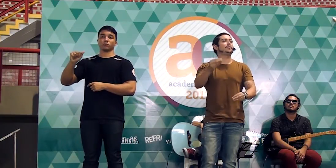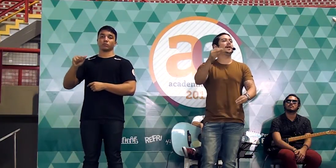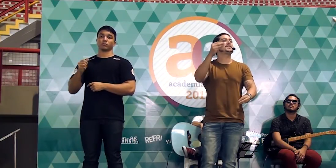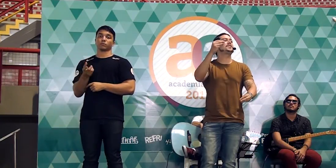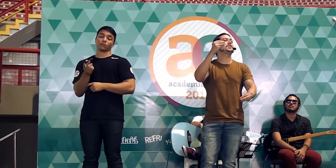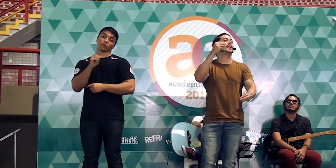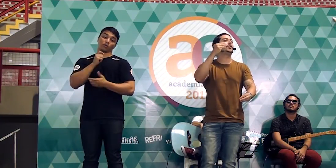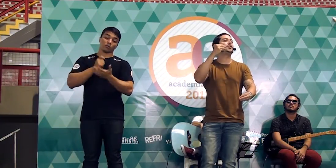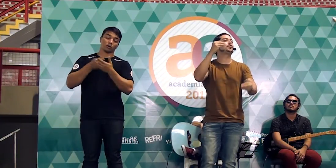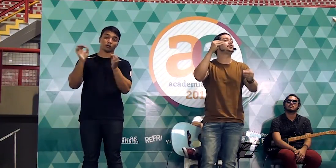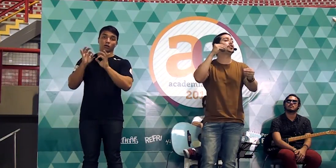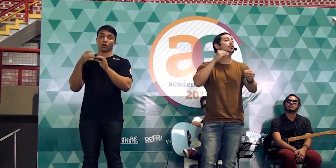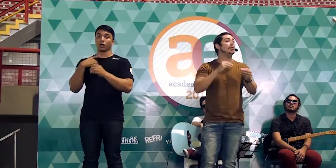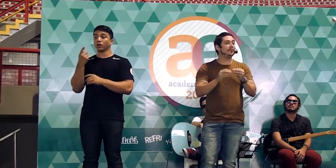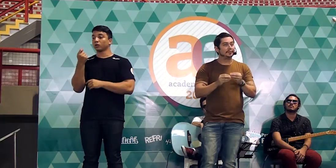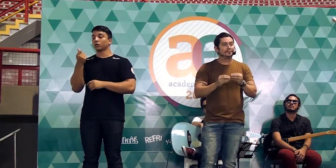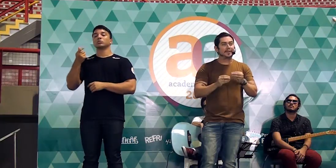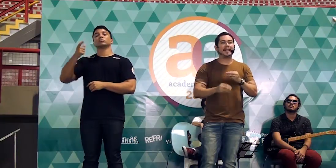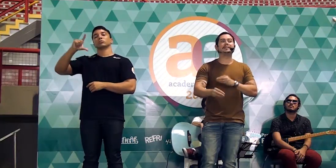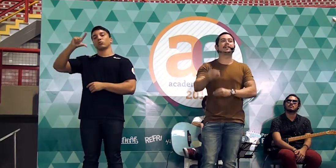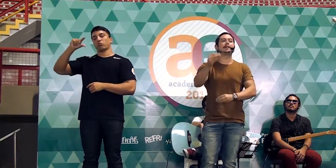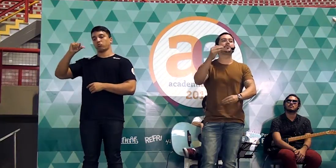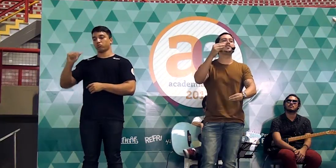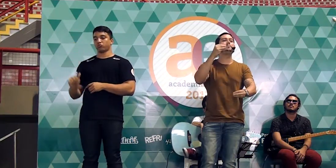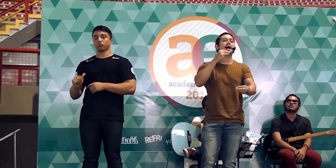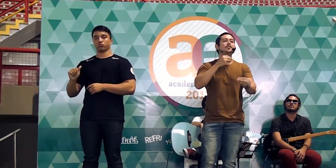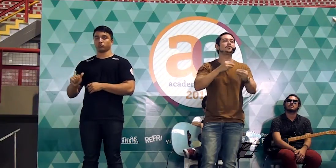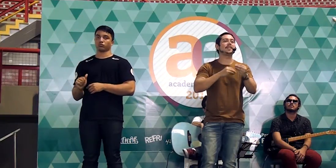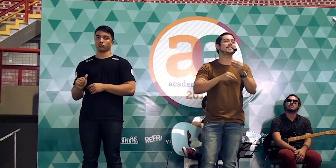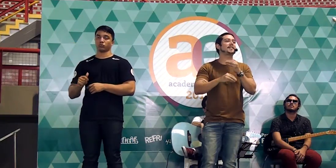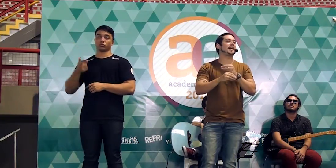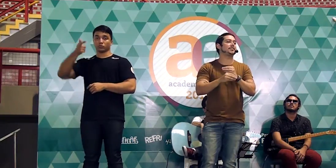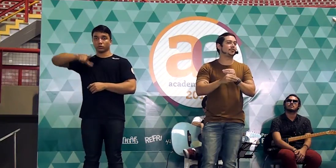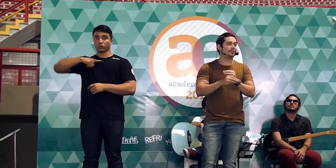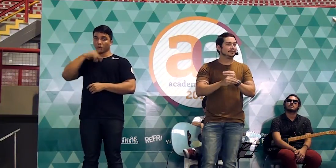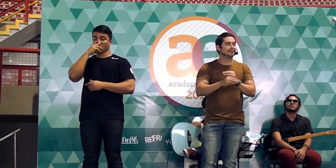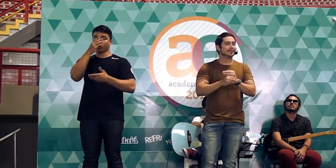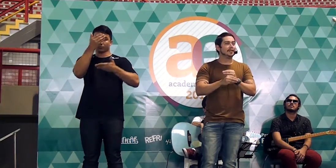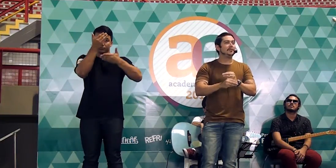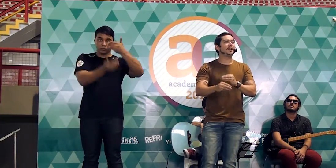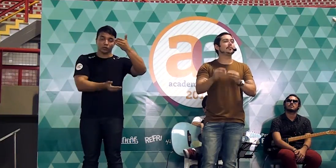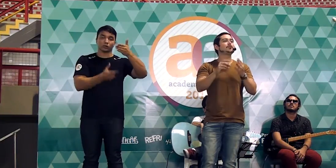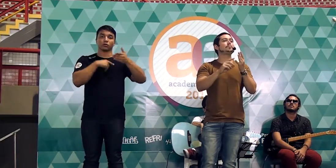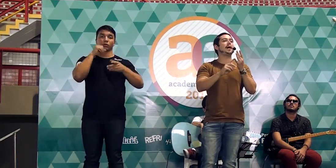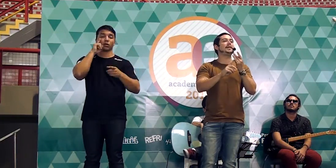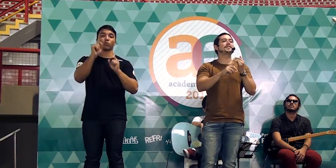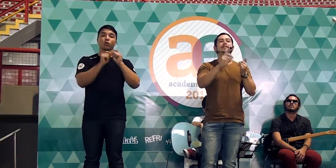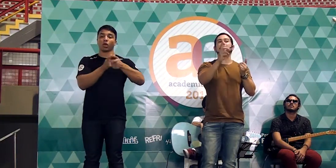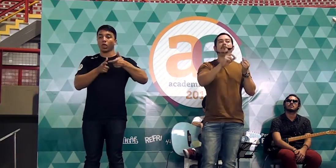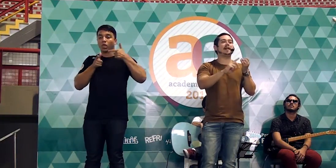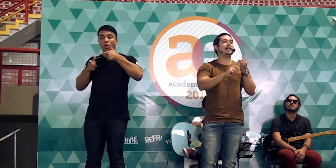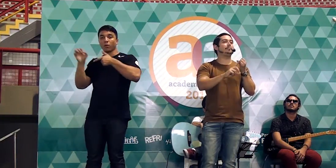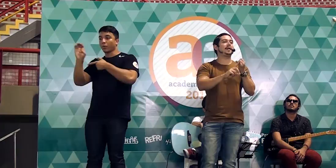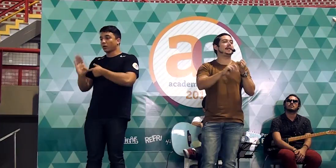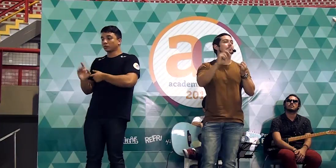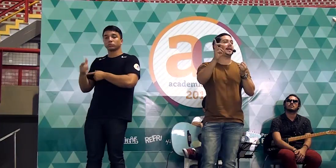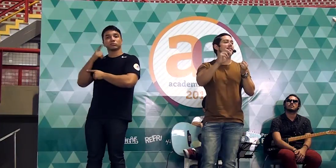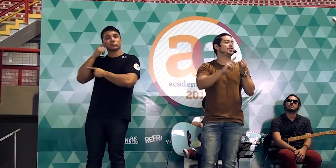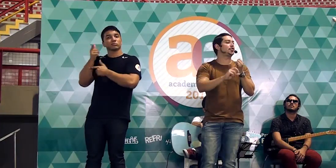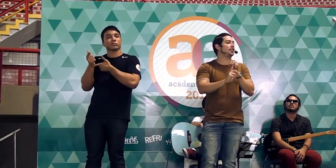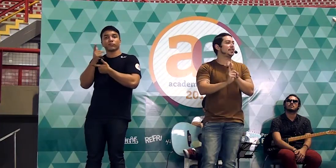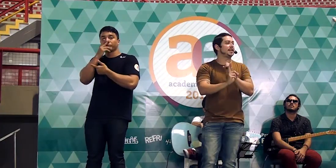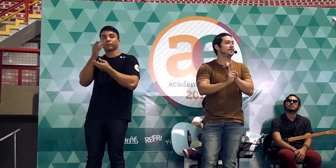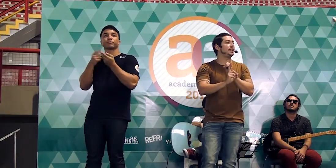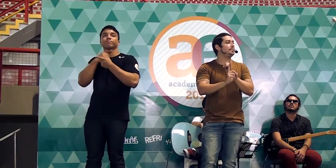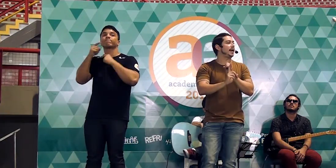a nossa moeda se desvalorizou de novo. Entramos em mais um descrédito. Viramos um país que não valia a pena